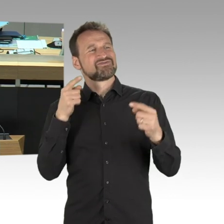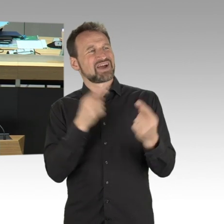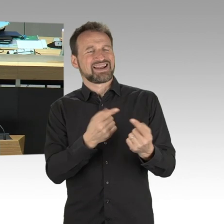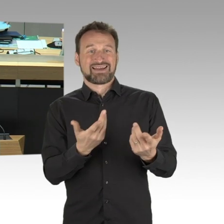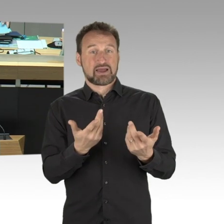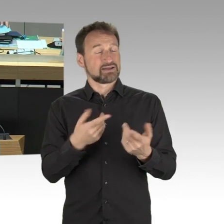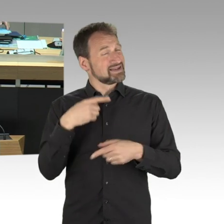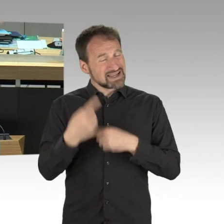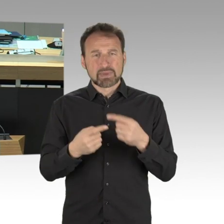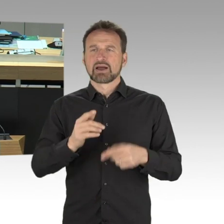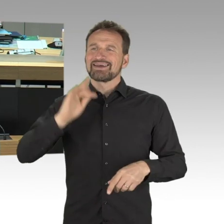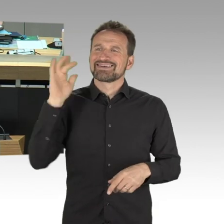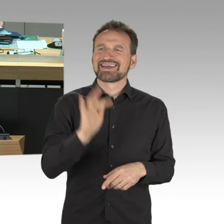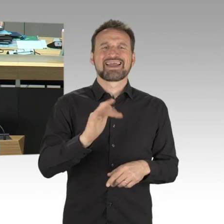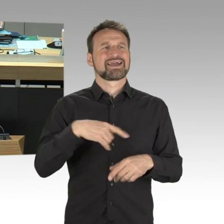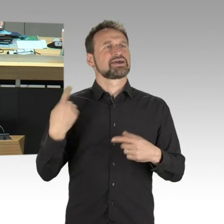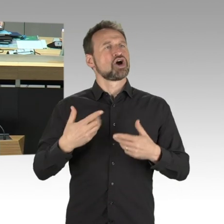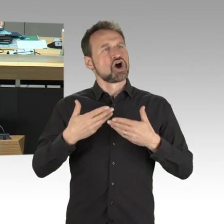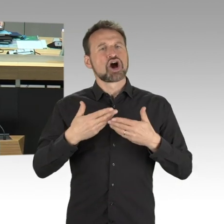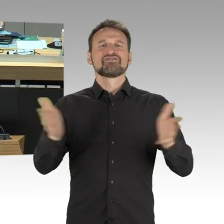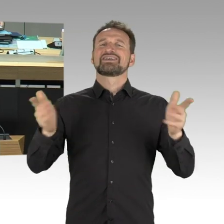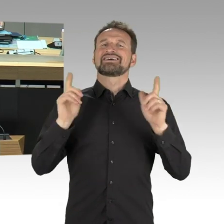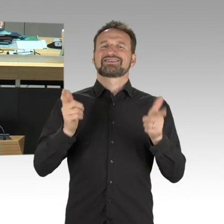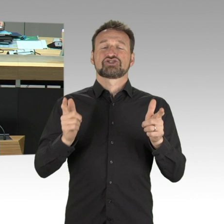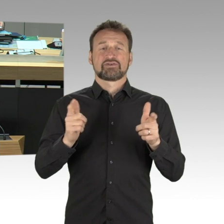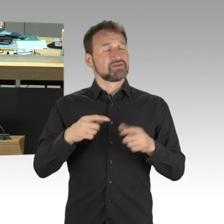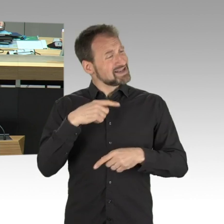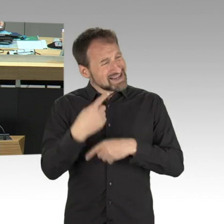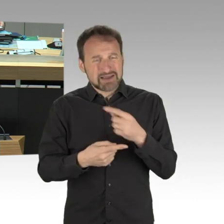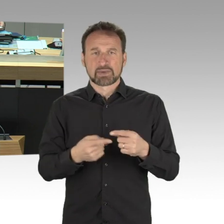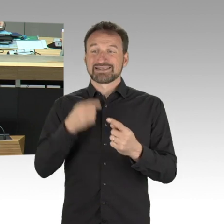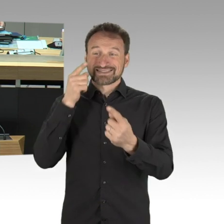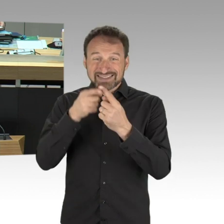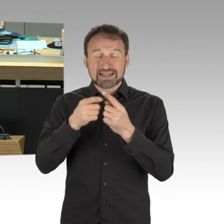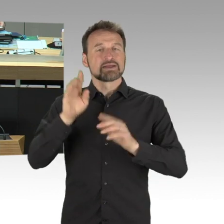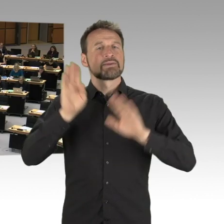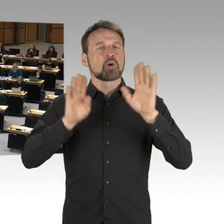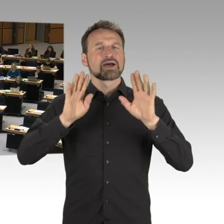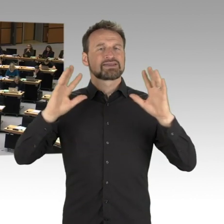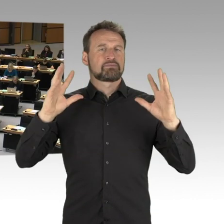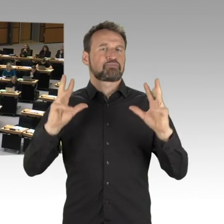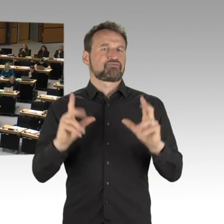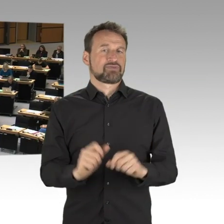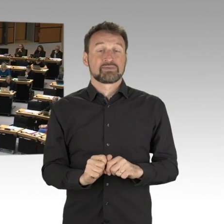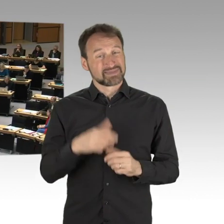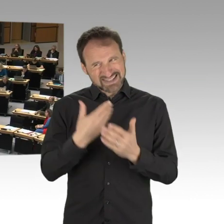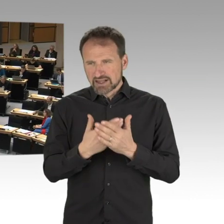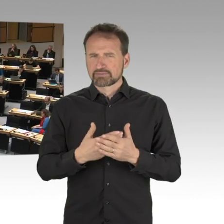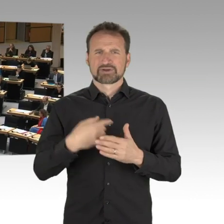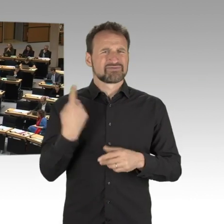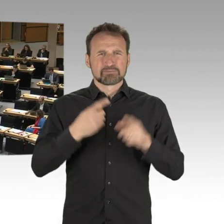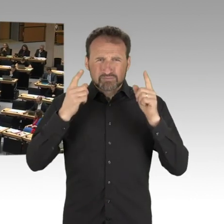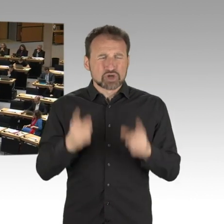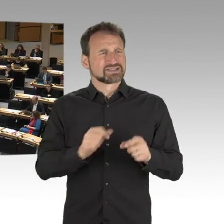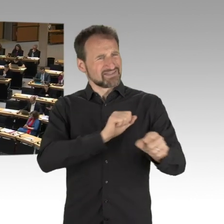alle demokratiezersetzend. Deswegen braucht es auch immer einen Widerspruch und unsere Zivilcourage. Wenn Jüdinnen und Juden attackiert